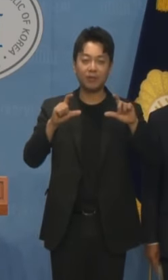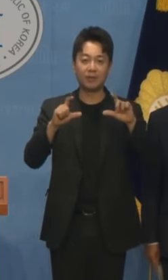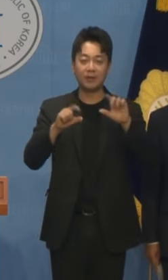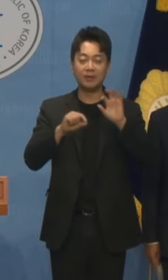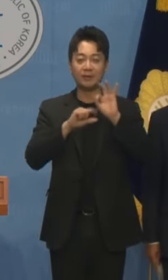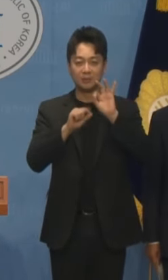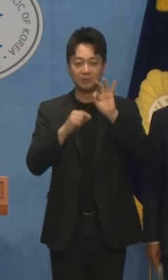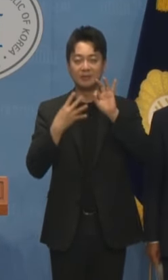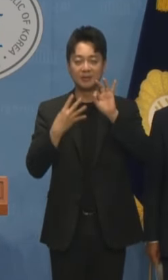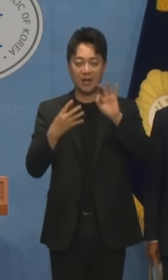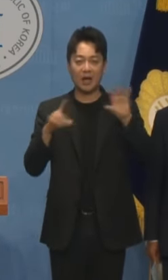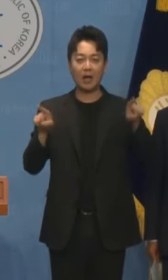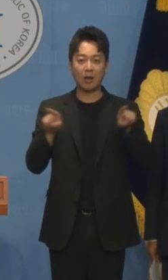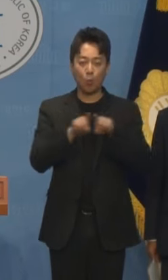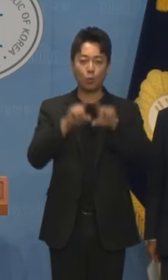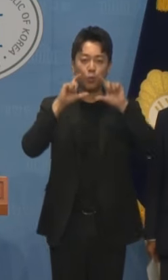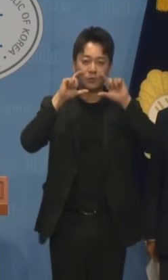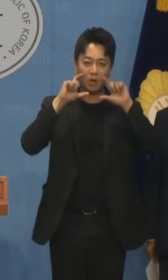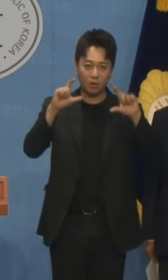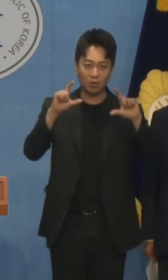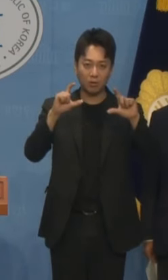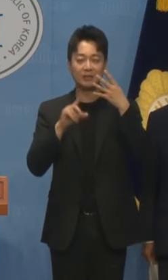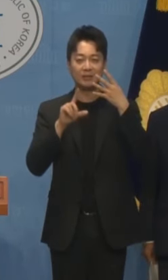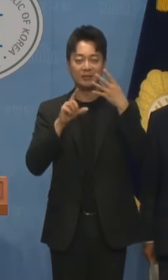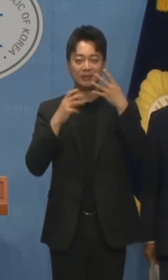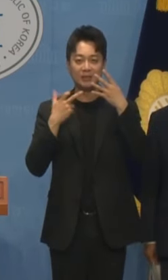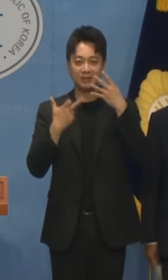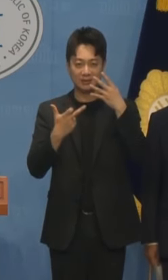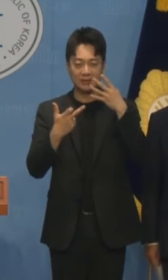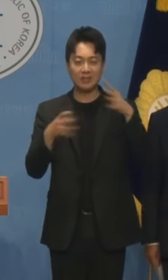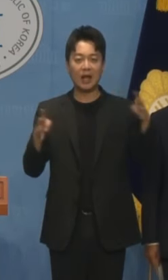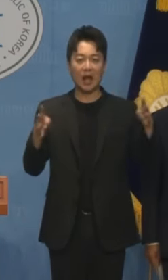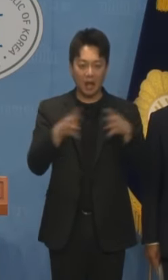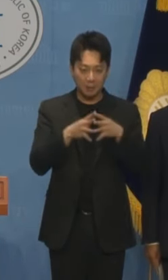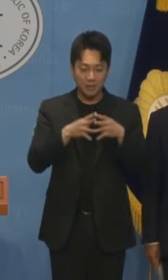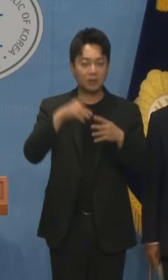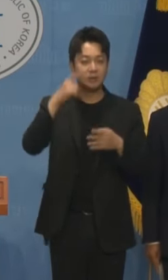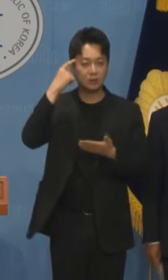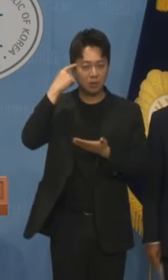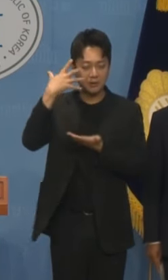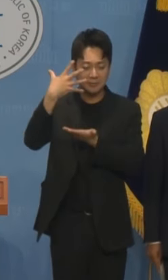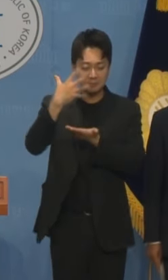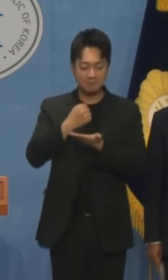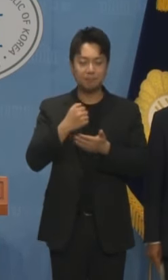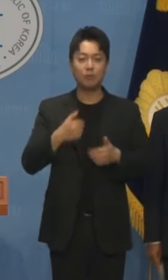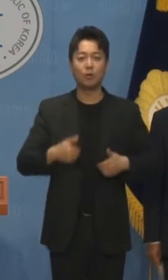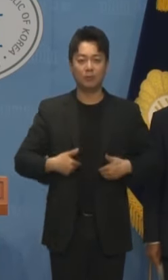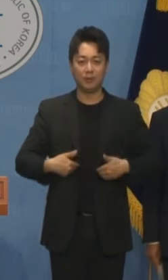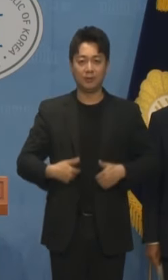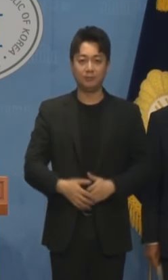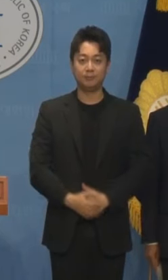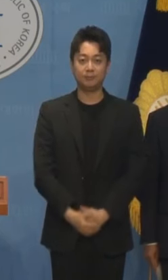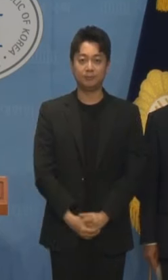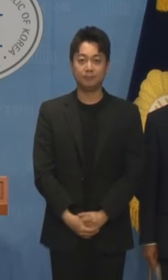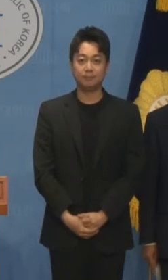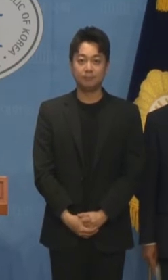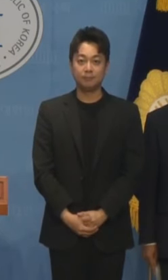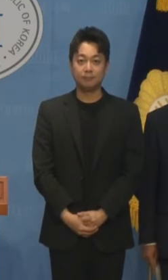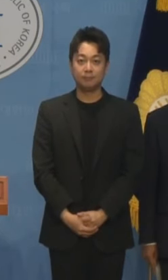공동성명 427 판문점 선언까지 남북합의 정신으로 돌아가야 합니다